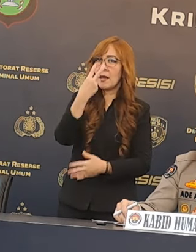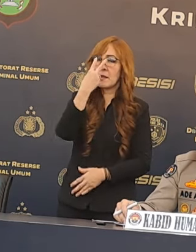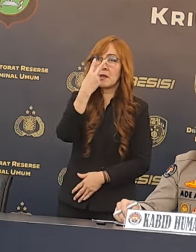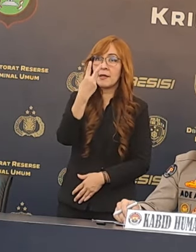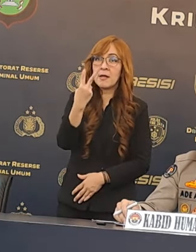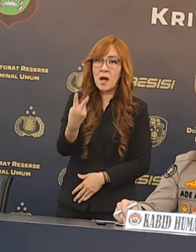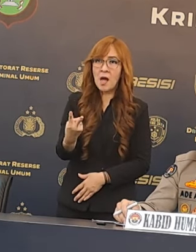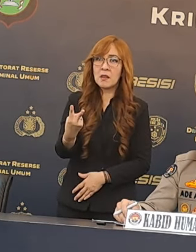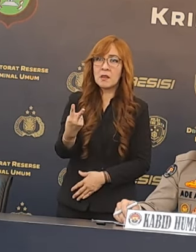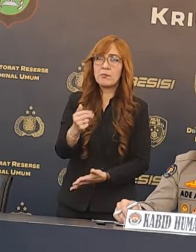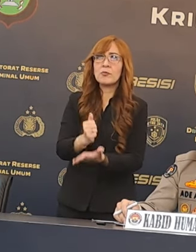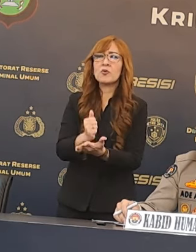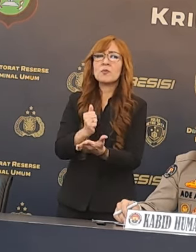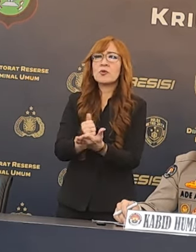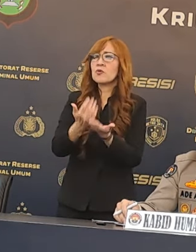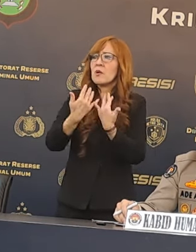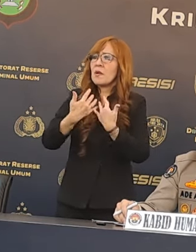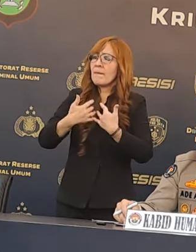terlihat sangat lemas,